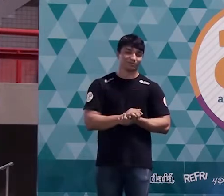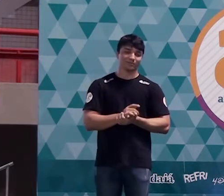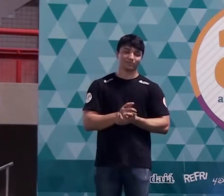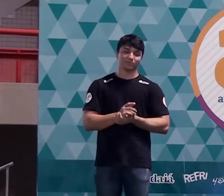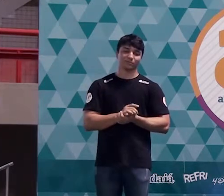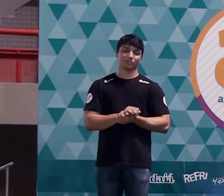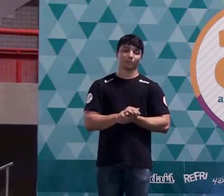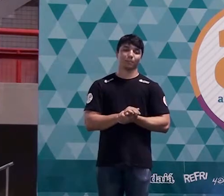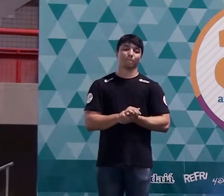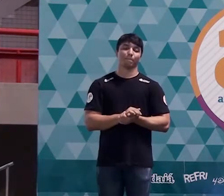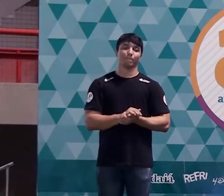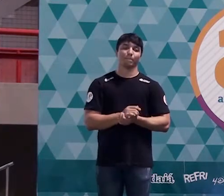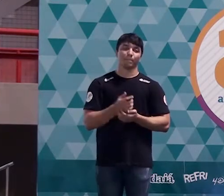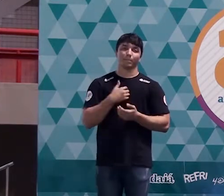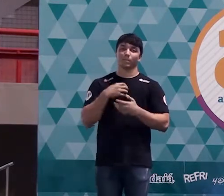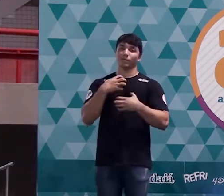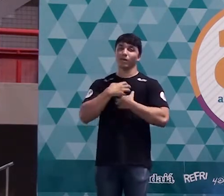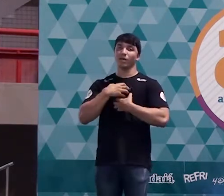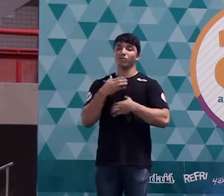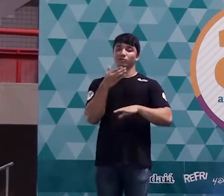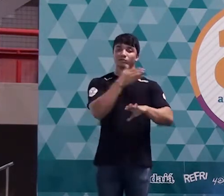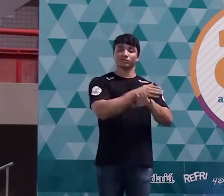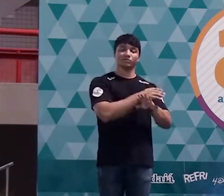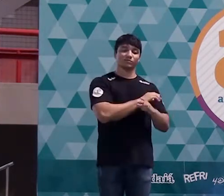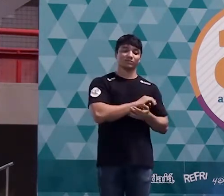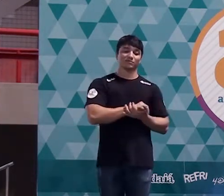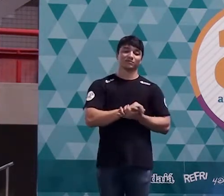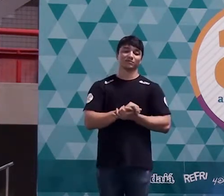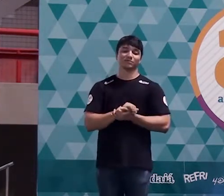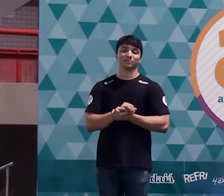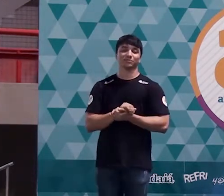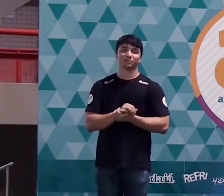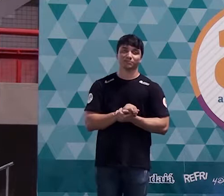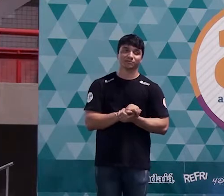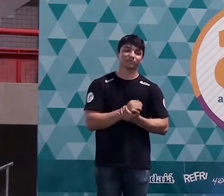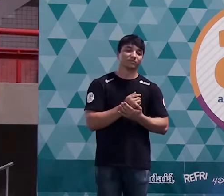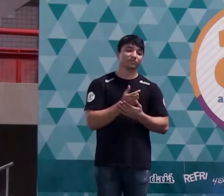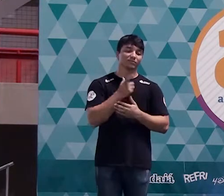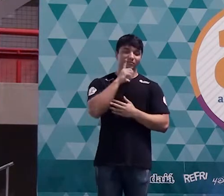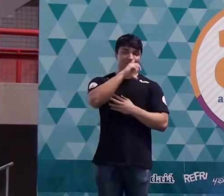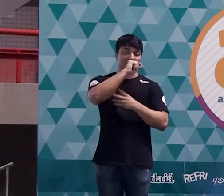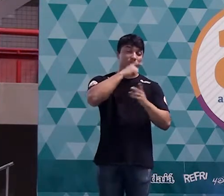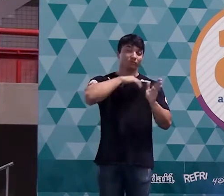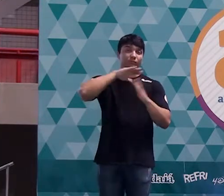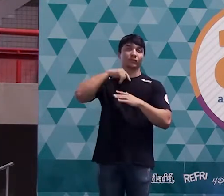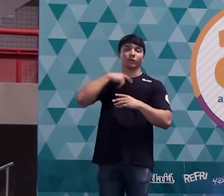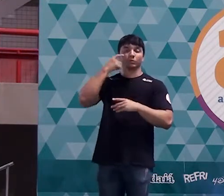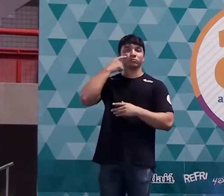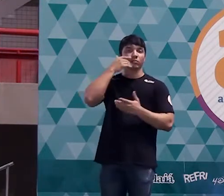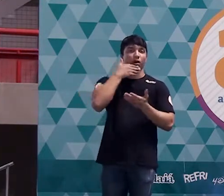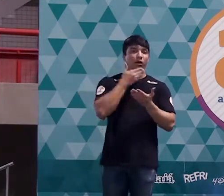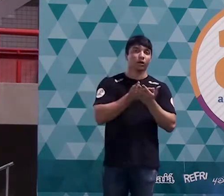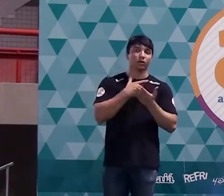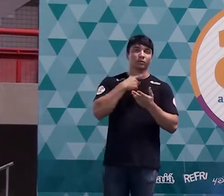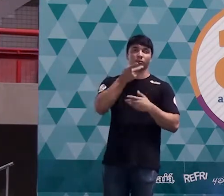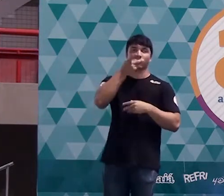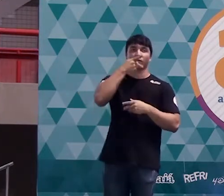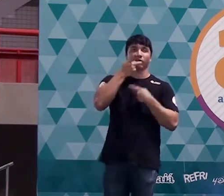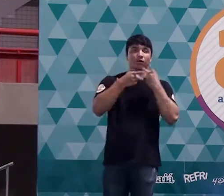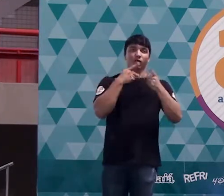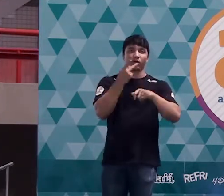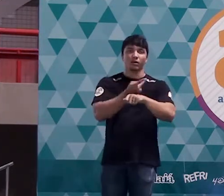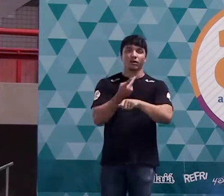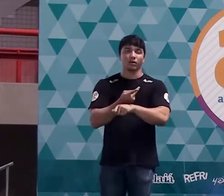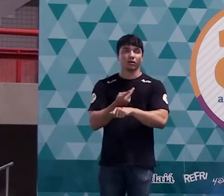Foi no extra, eu fiquei com raiva, fui comprar no Pão de Açúcar, não tinha mais nem conversa. Mas, gente, é incrível, porque de tanto o povo falar errado, quando a gente